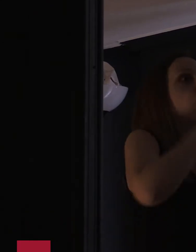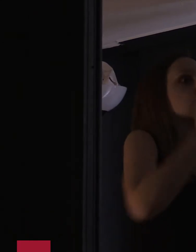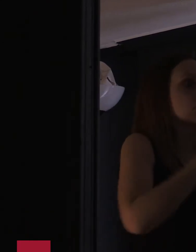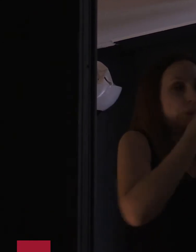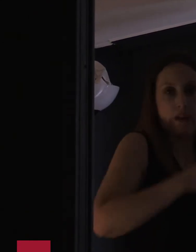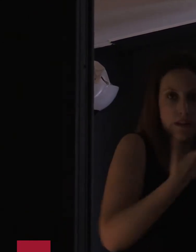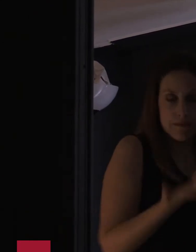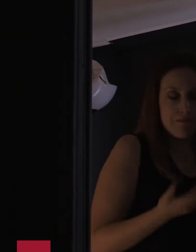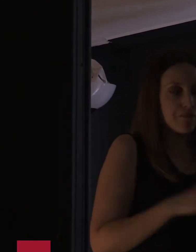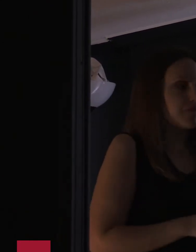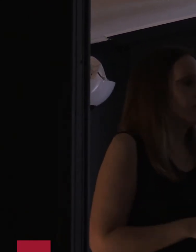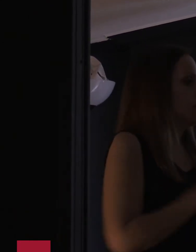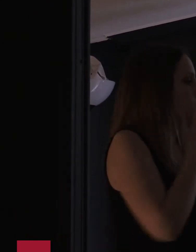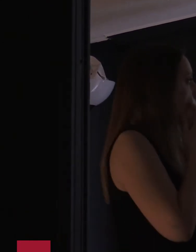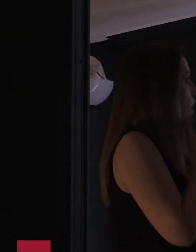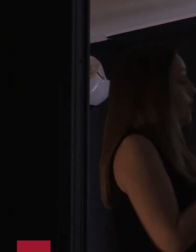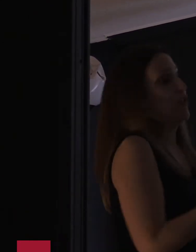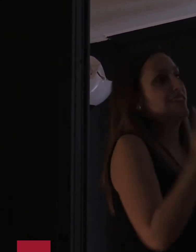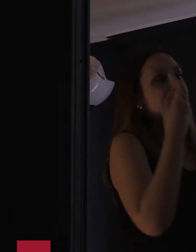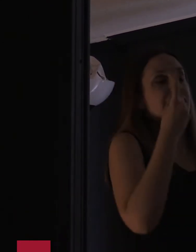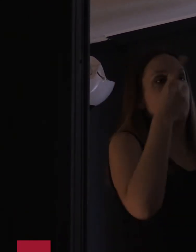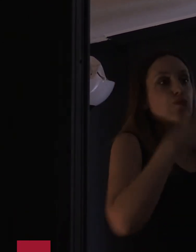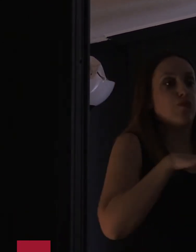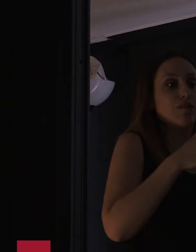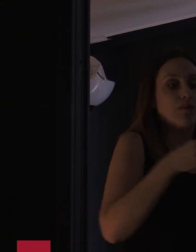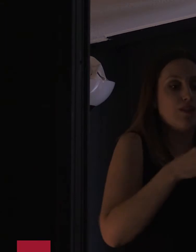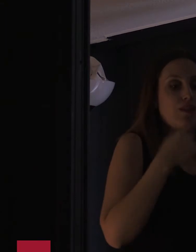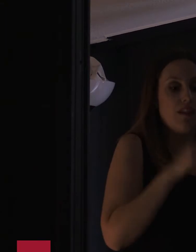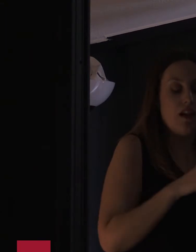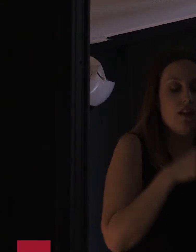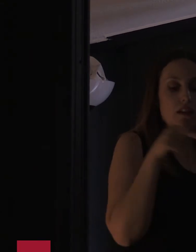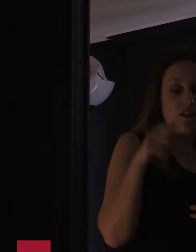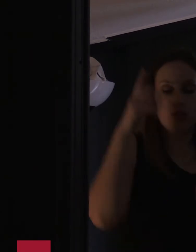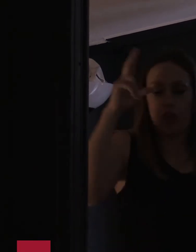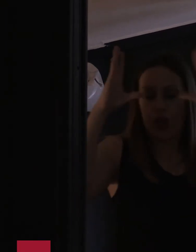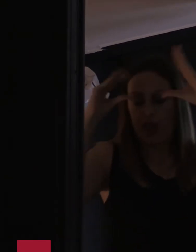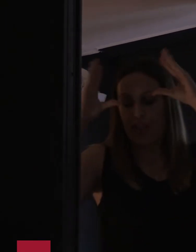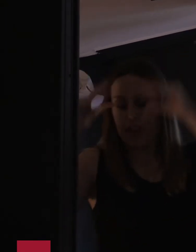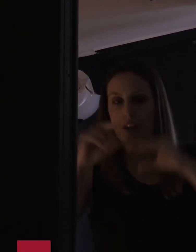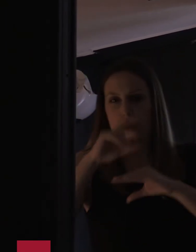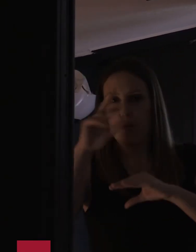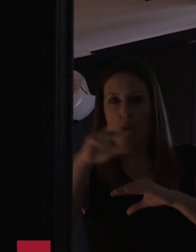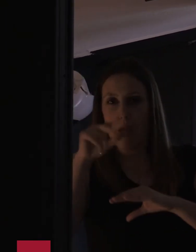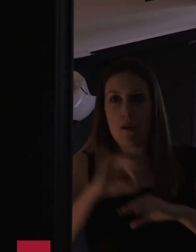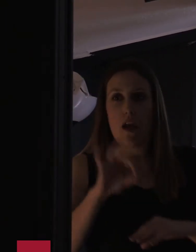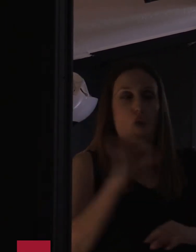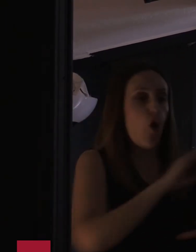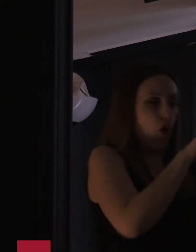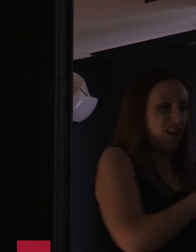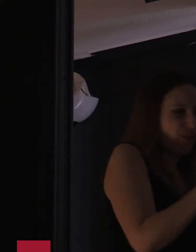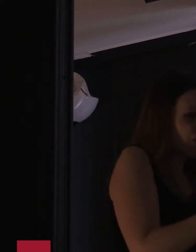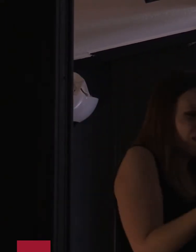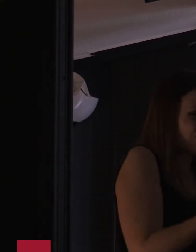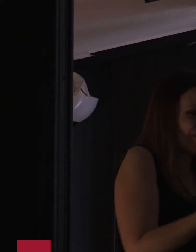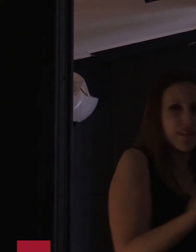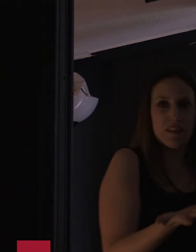de distinguir si lo que está hablando es el cerebro o lo que hemos puesto ha sido la lavadora. Porque necesitamos que la